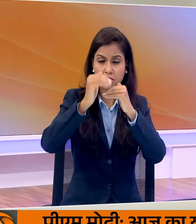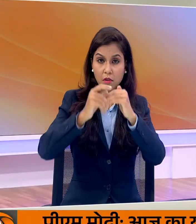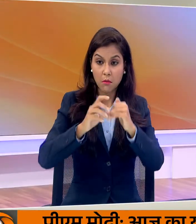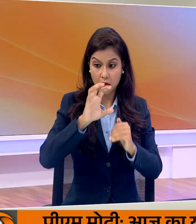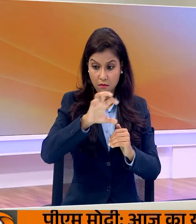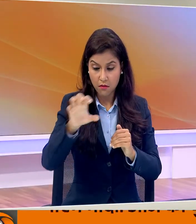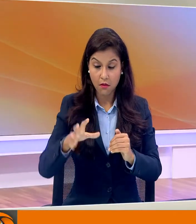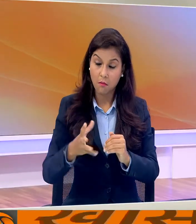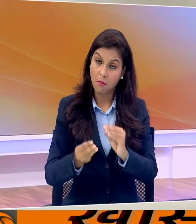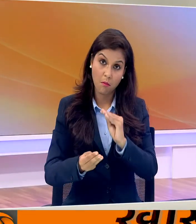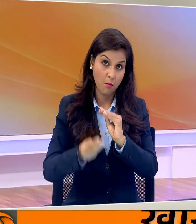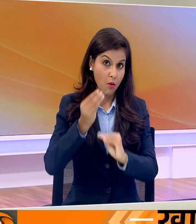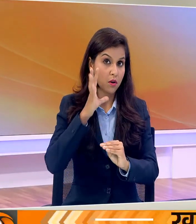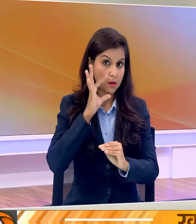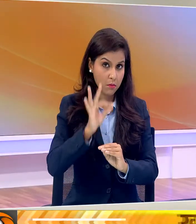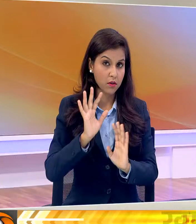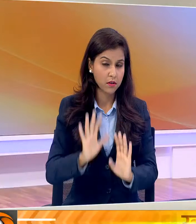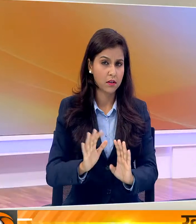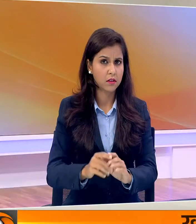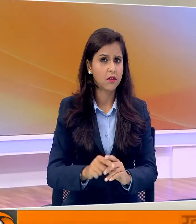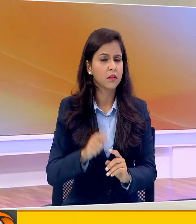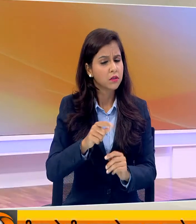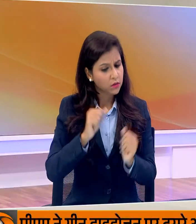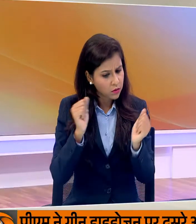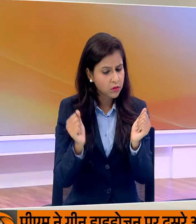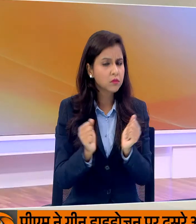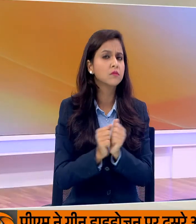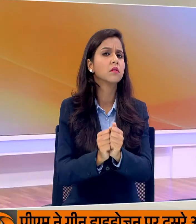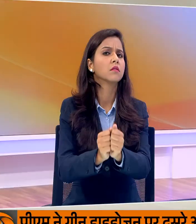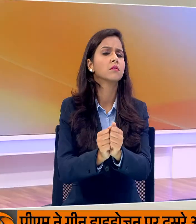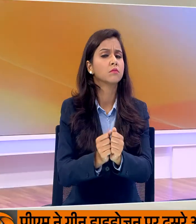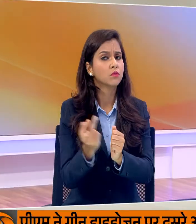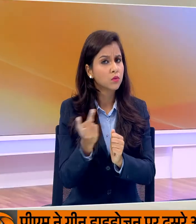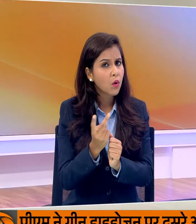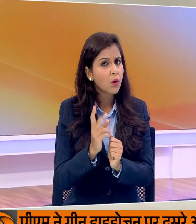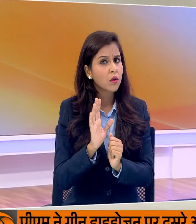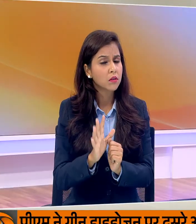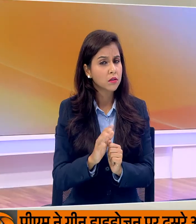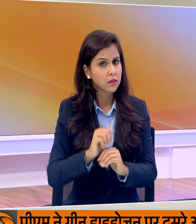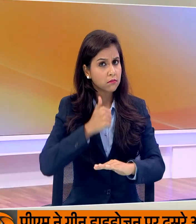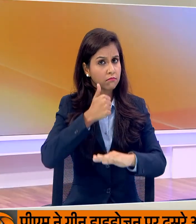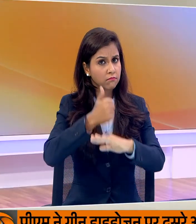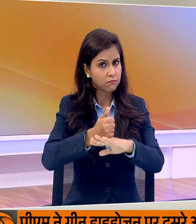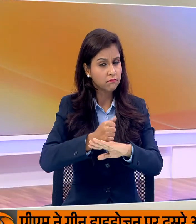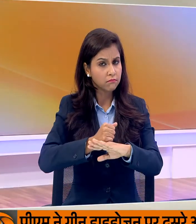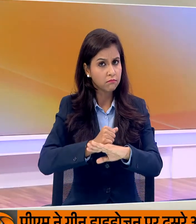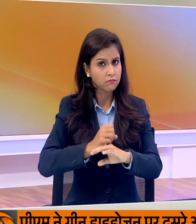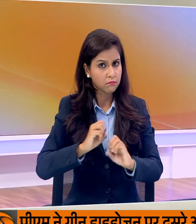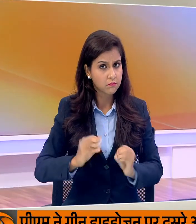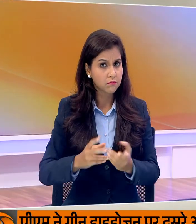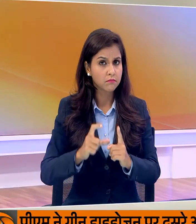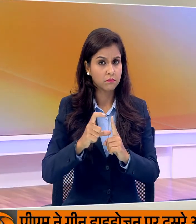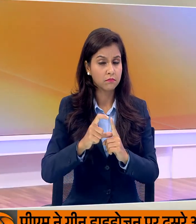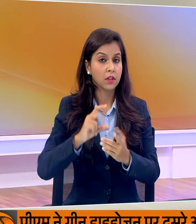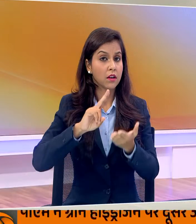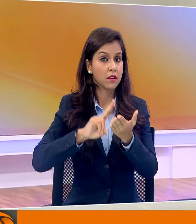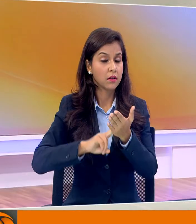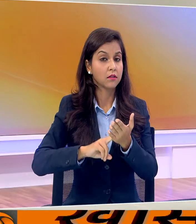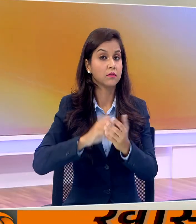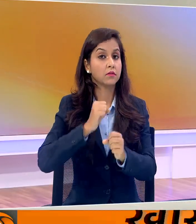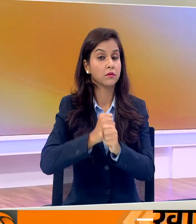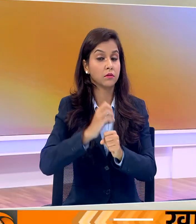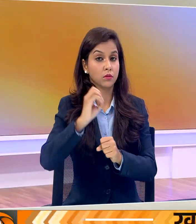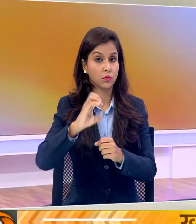इम्पोर्टेंट है, और इसको भी साथ में लाने के लिए ये ऑर्गेनाइजेशन सेटअप हुई है जो